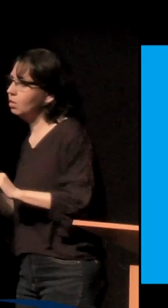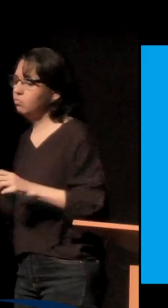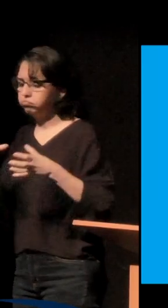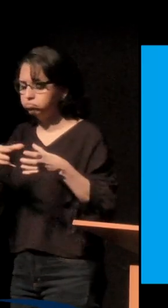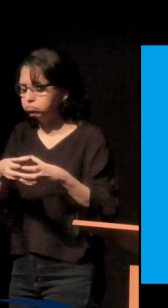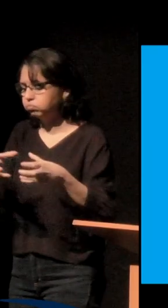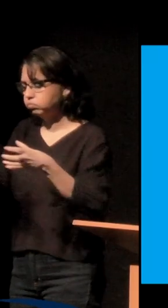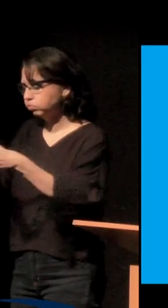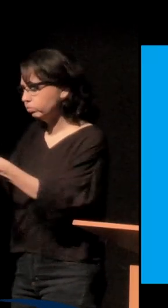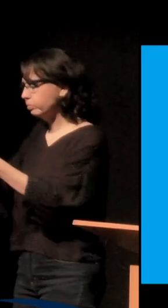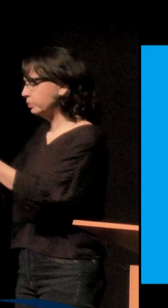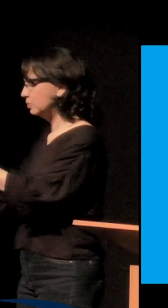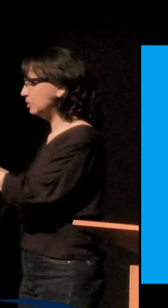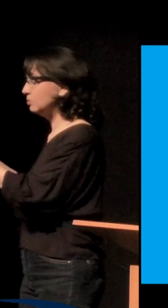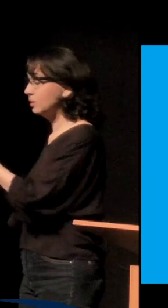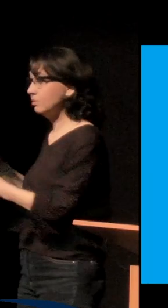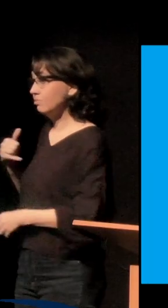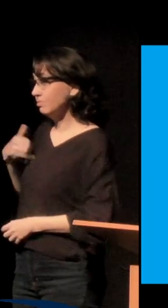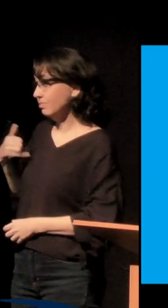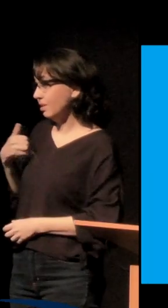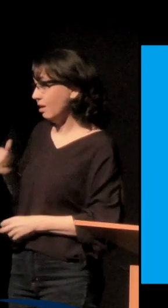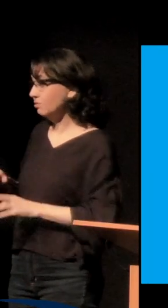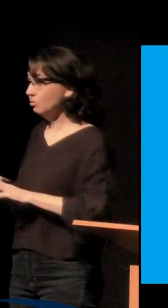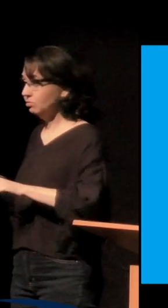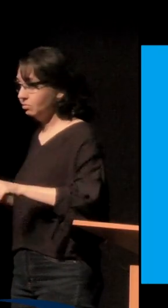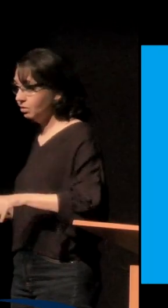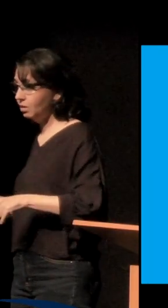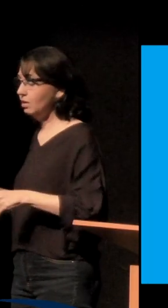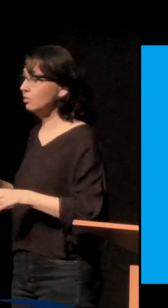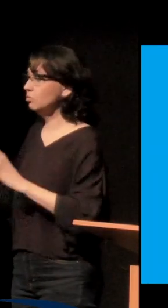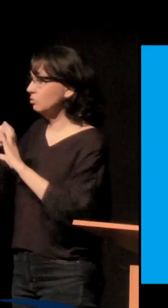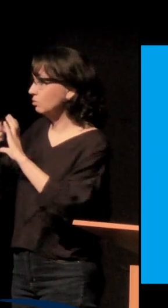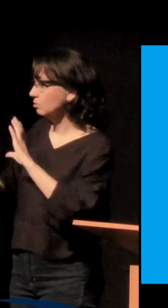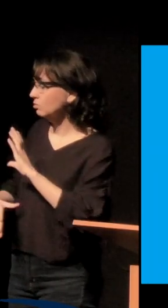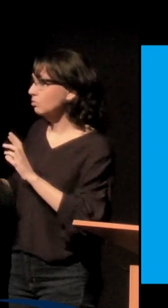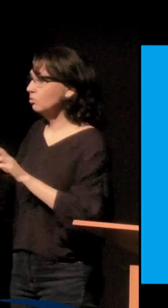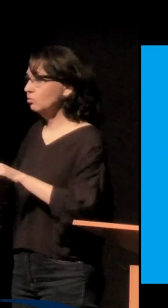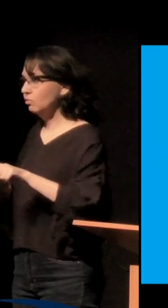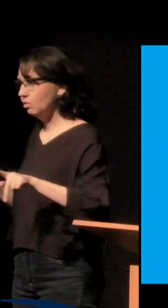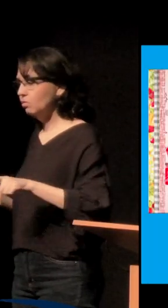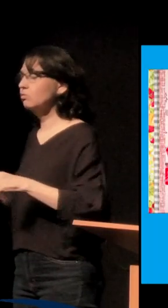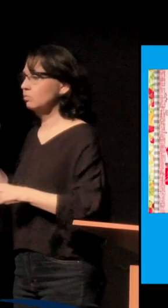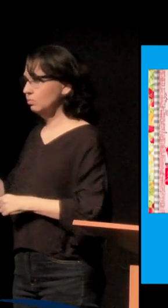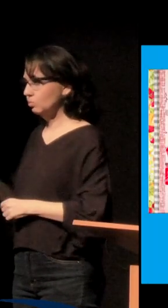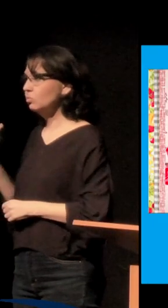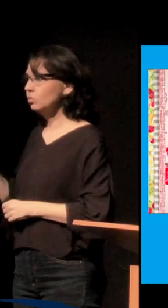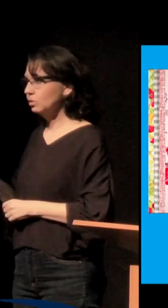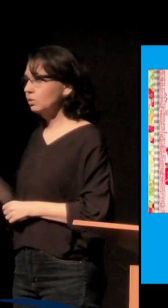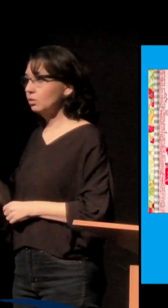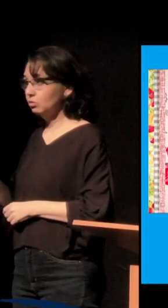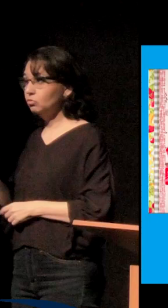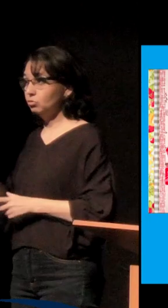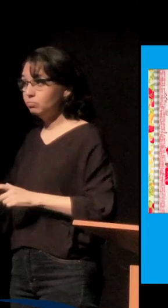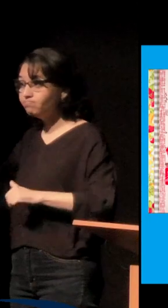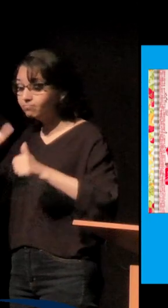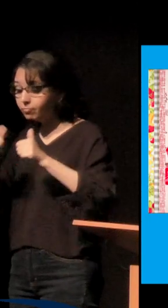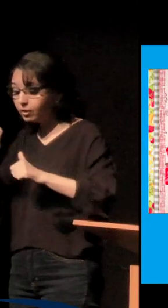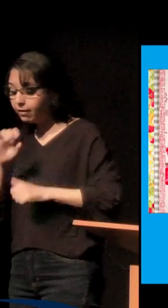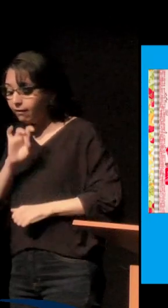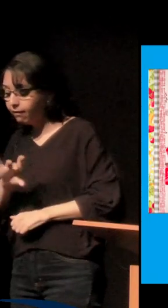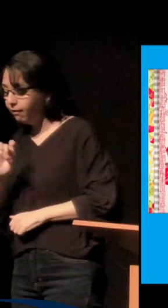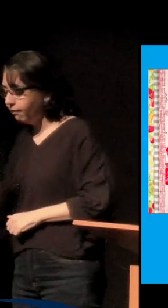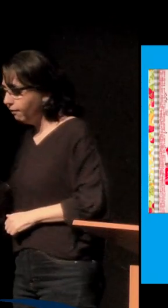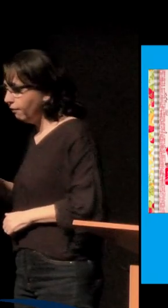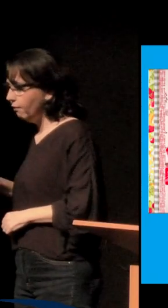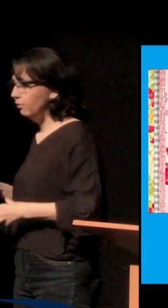Diferentes né são questões que são importantes ali para esse ano então pensando na alimentação como eu falei